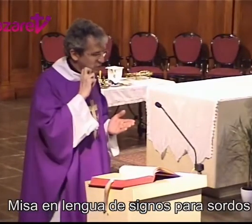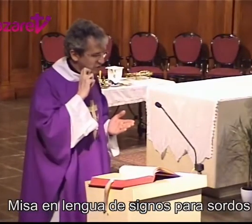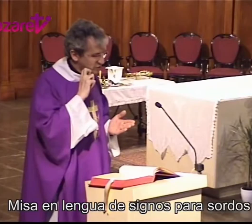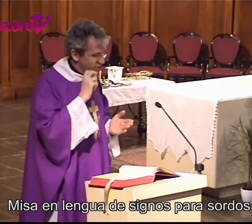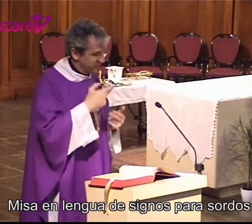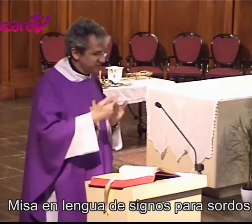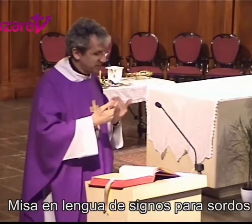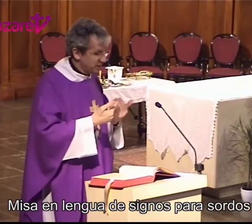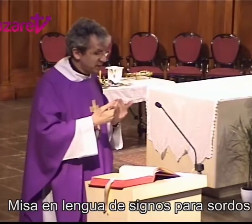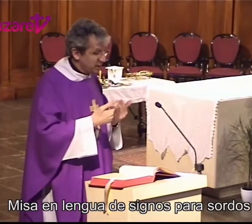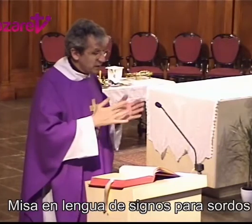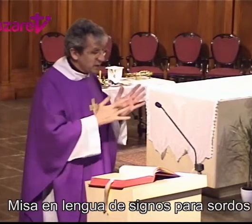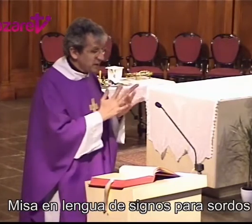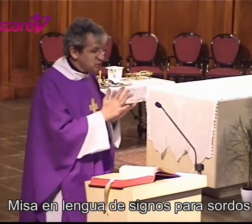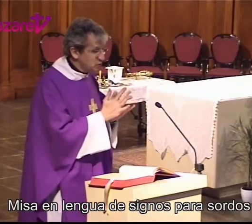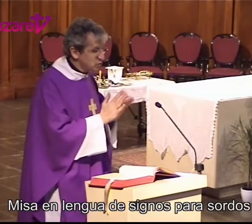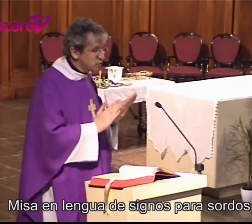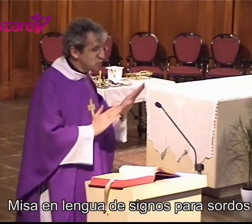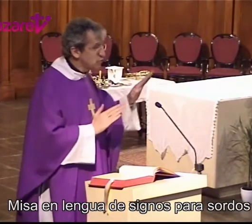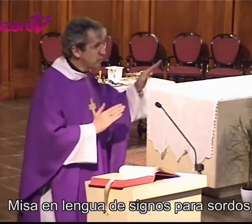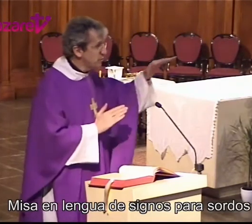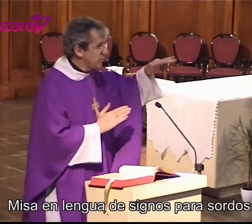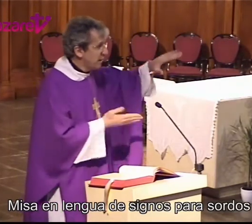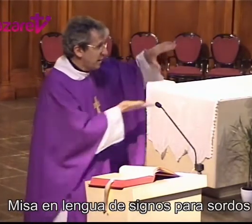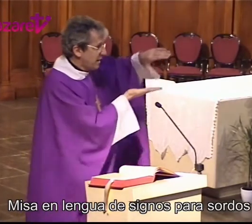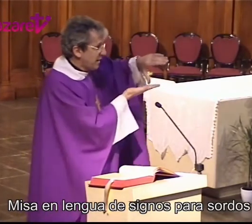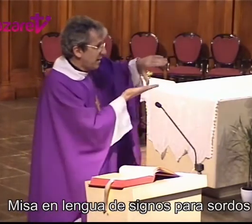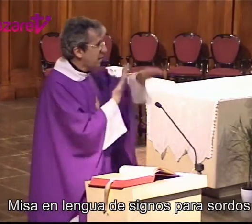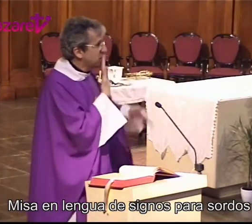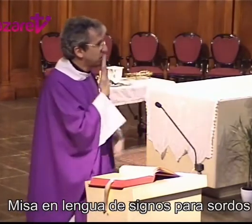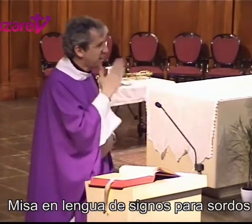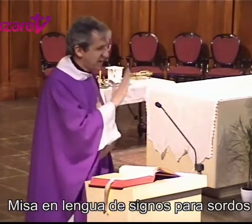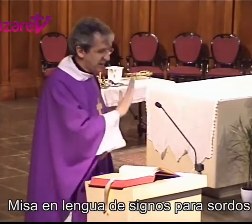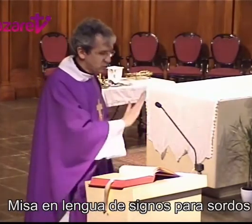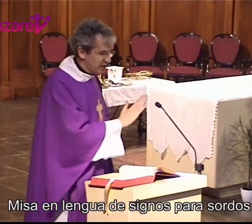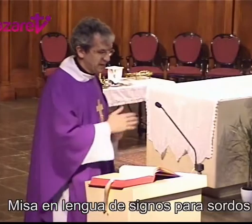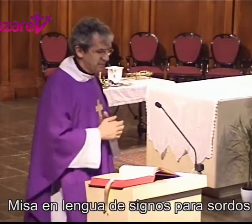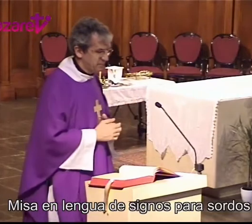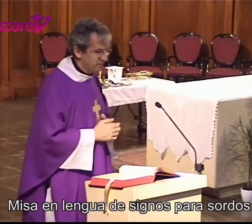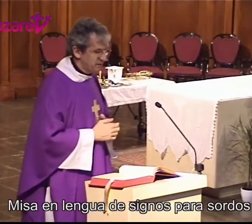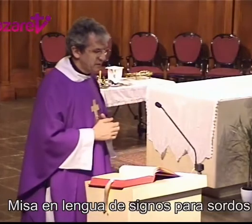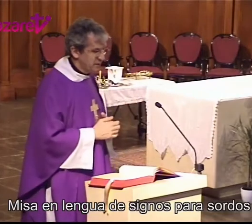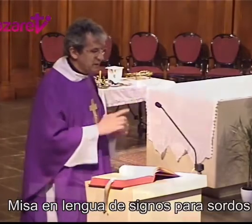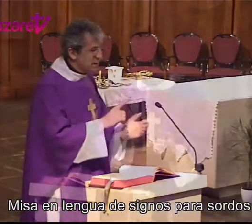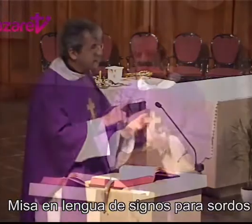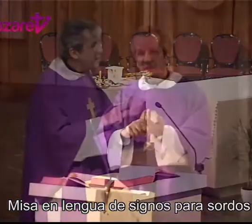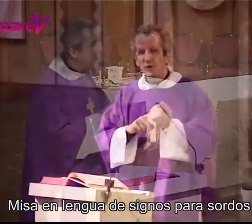judíos. Y Jesús subió a Jerusalén. Y